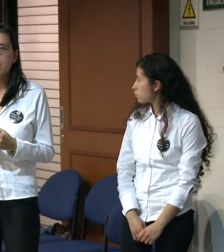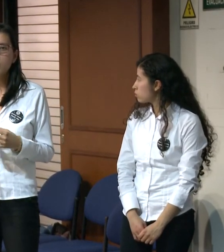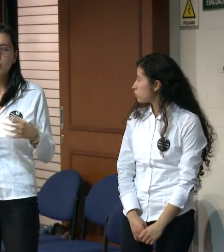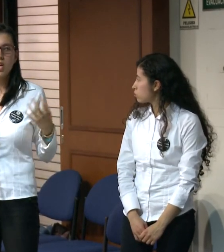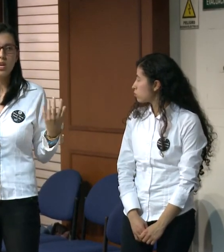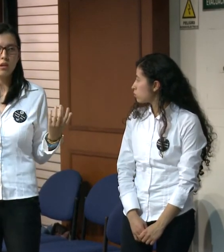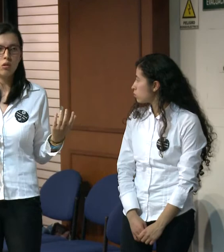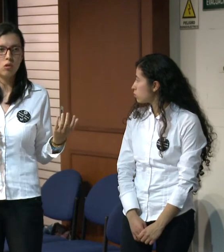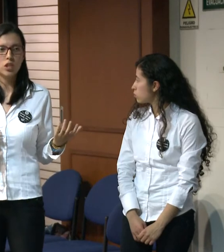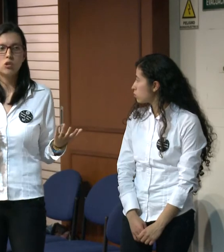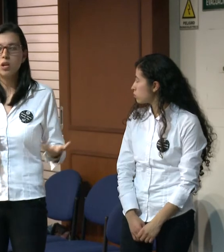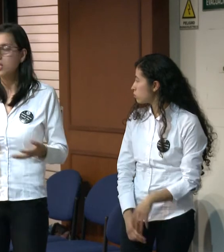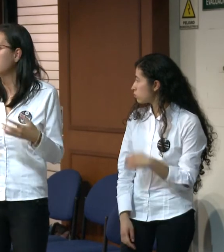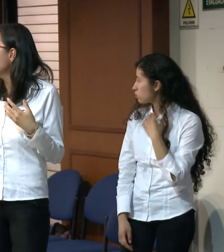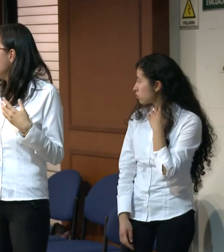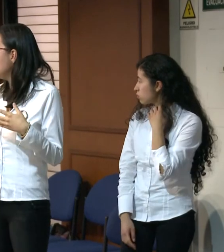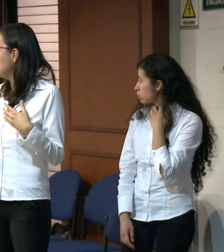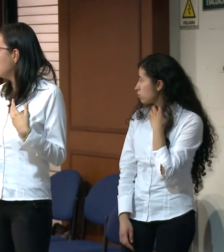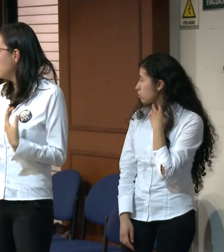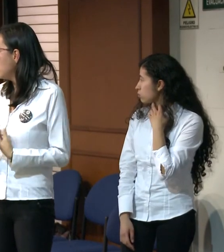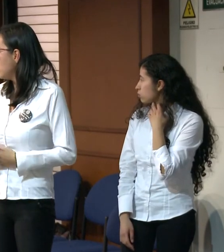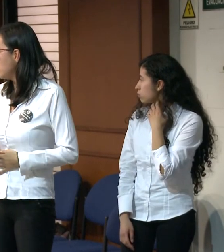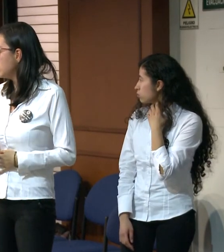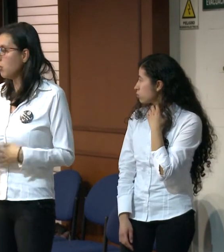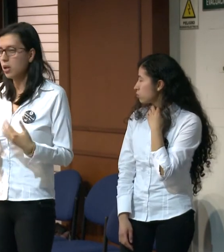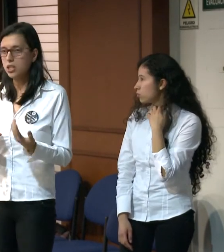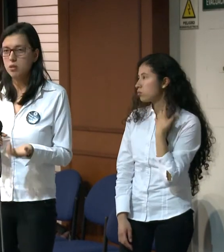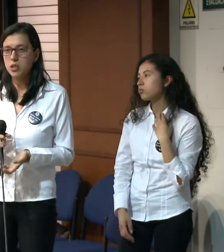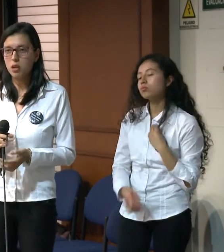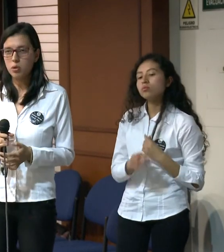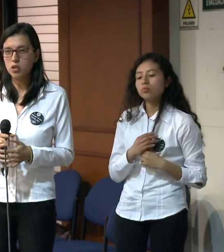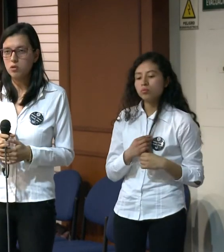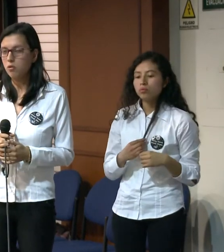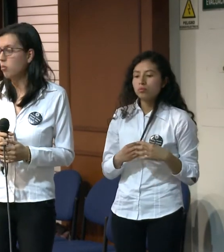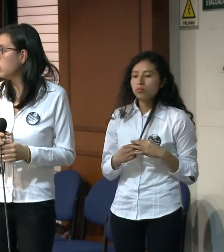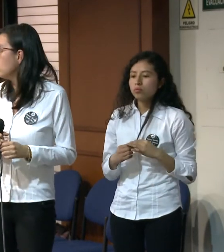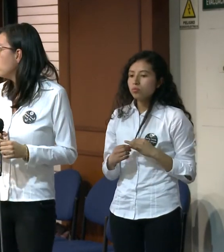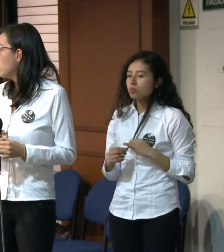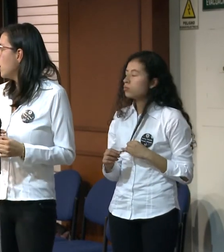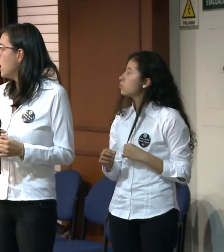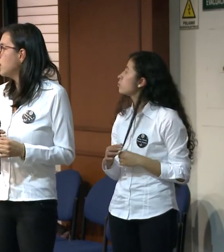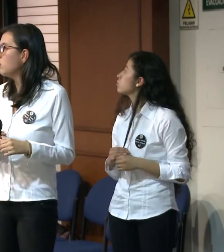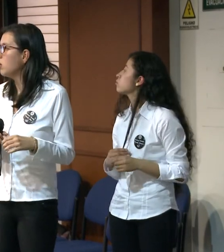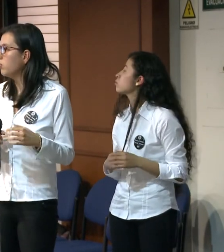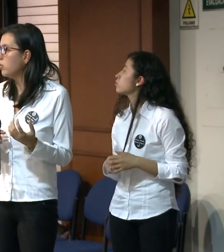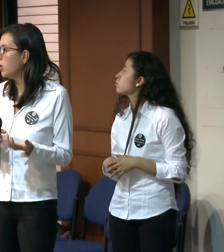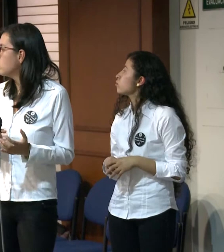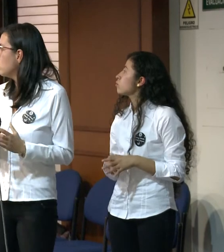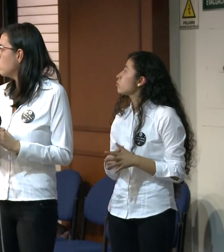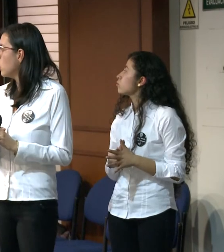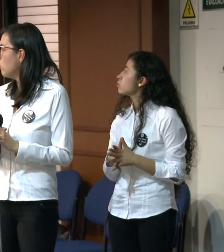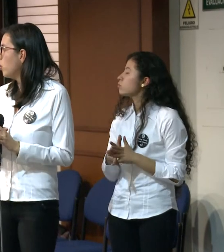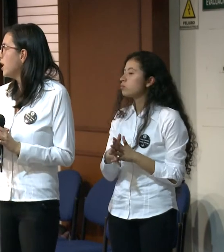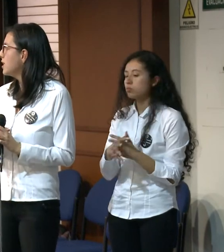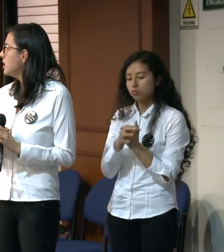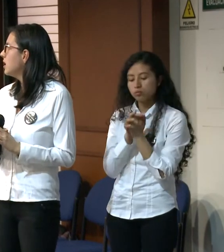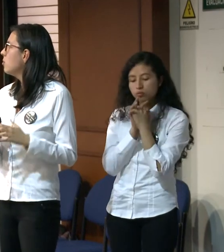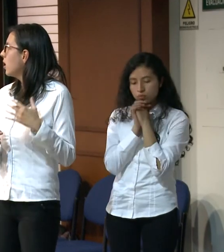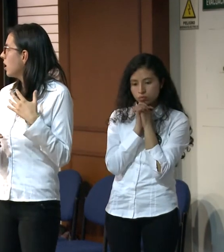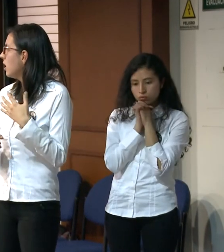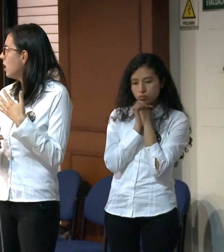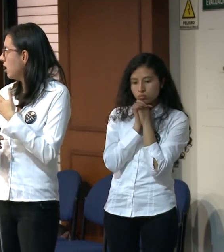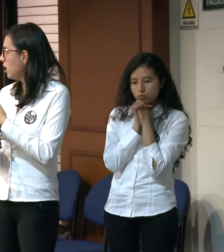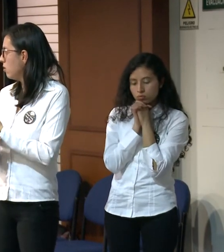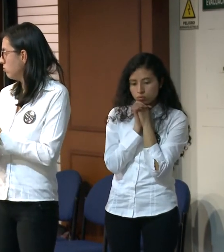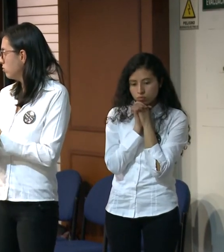pues llegaran pudieran contextualizarse y ser partícipes del proceso formativo. También, digamos, algunos que no podían asistir